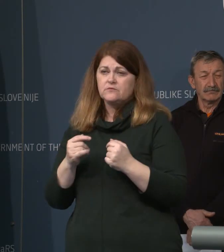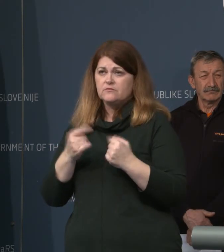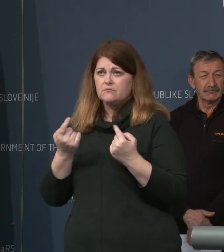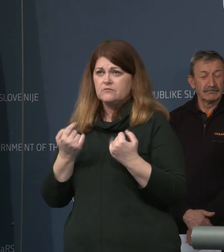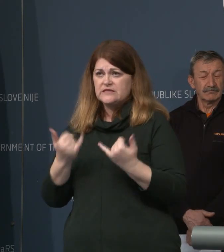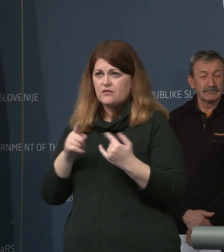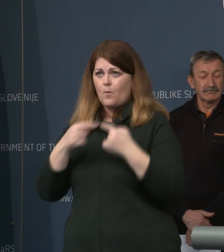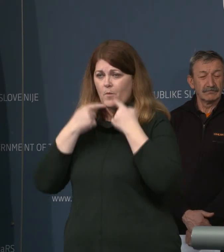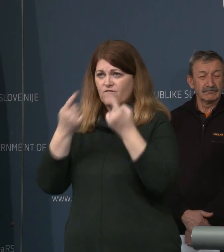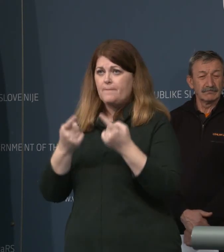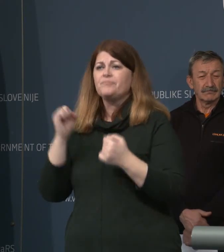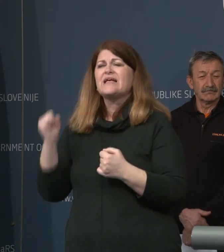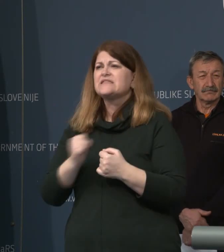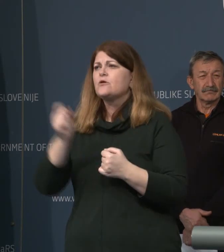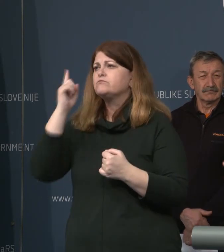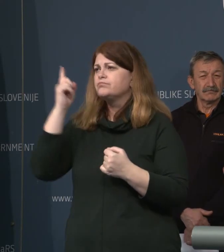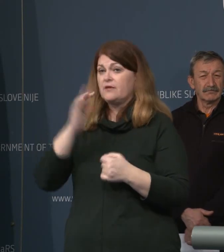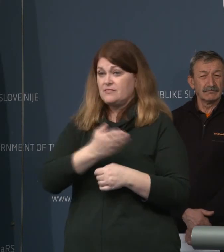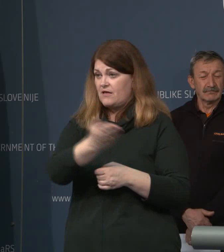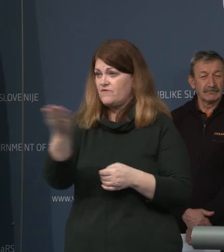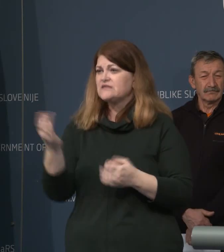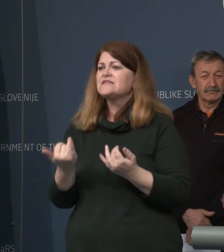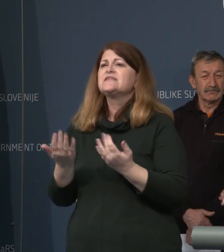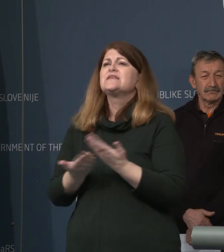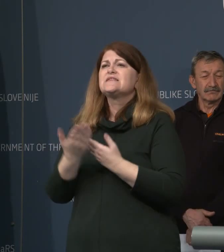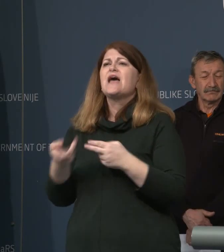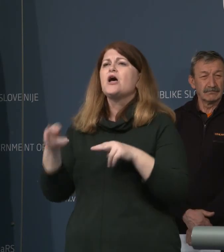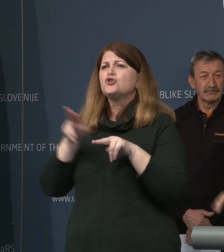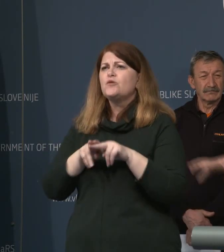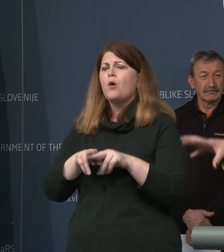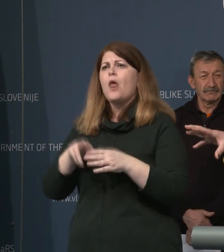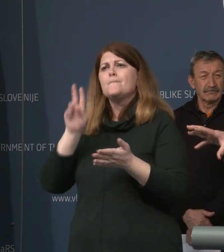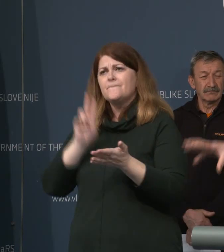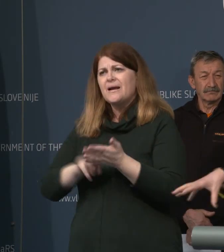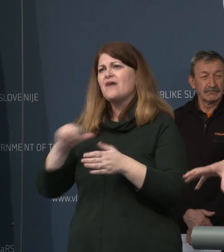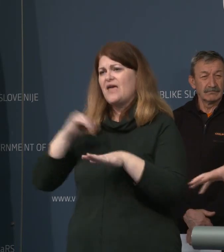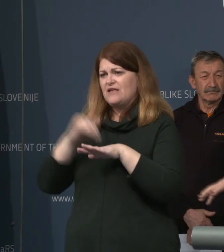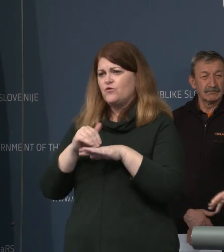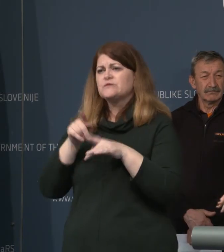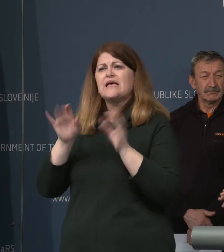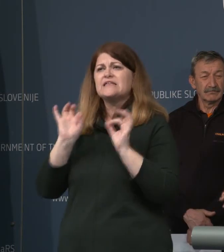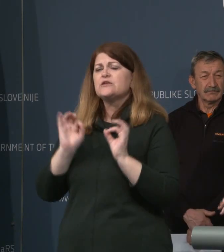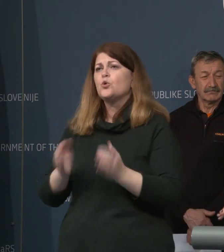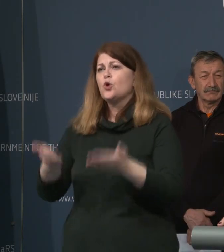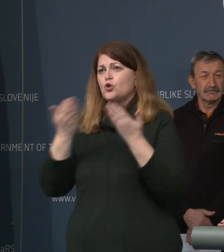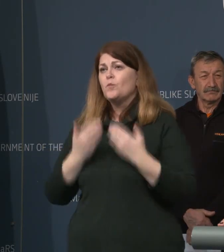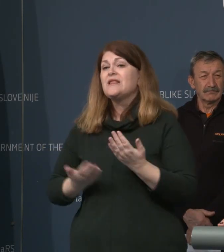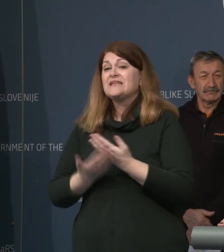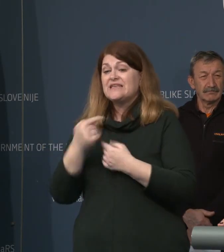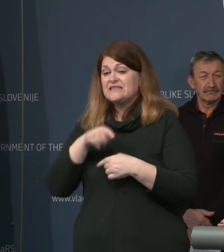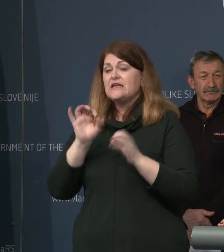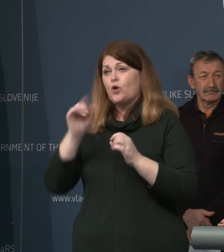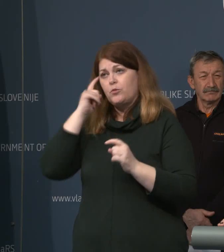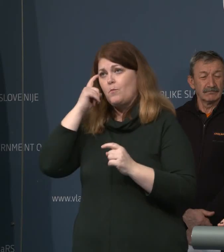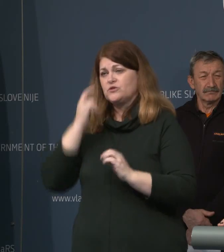Tako da bi apelirala na vas seveda za čim bolj realne informacije, ki jih sigurno lahko dobite, saj za njih